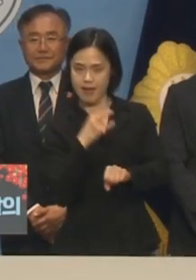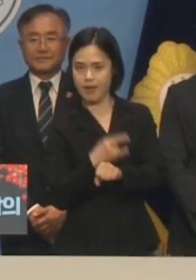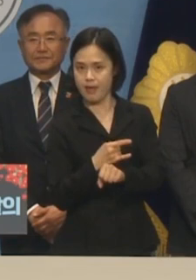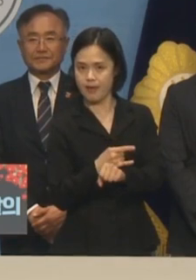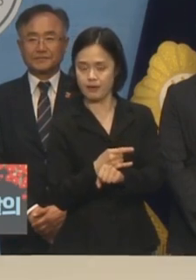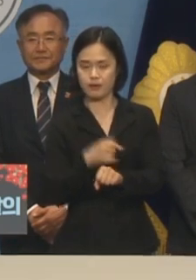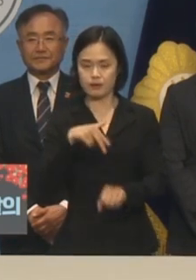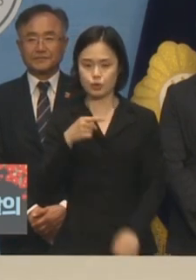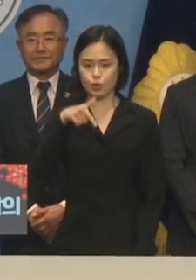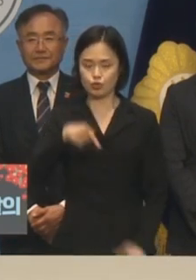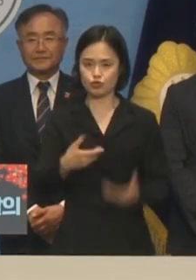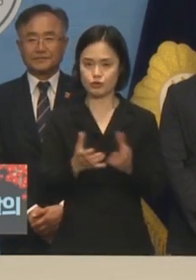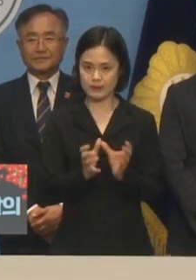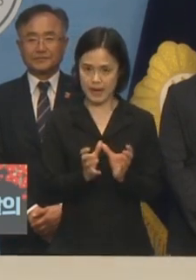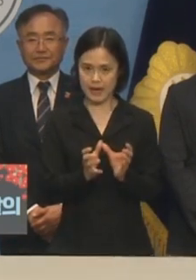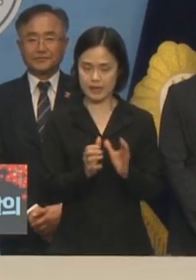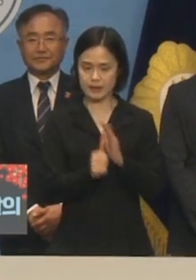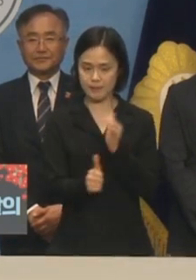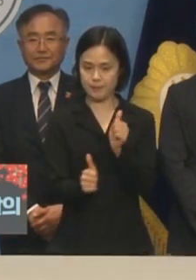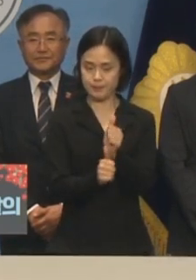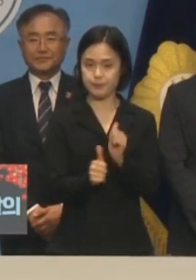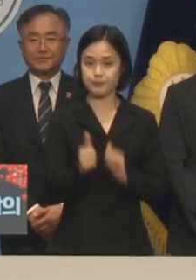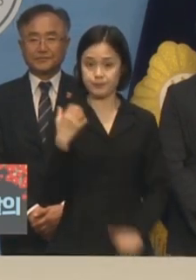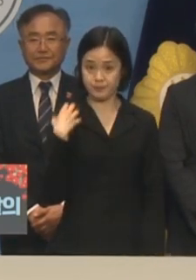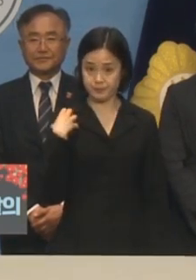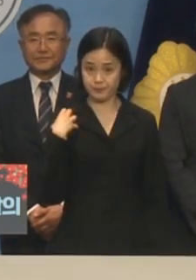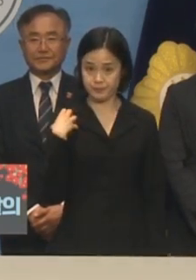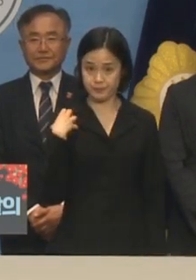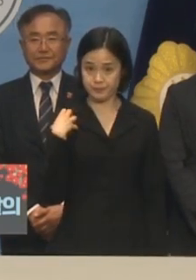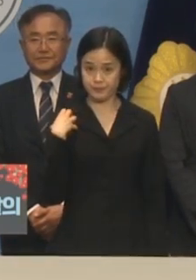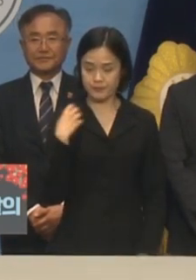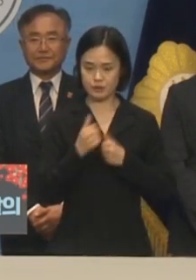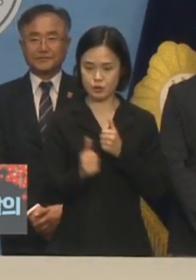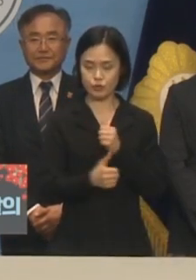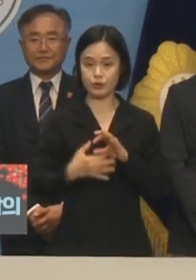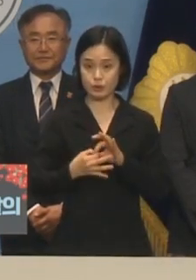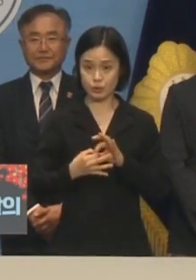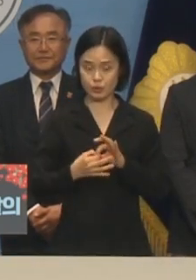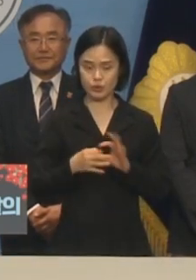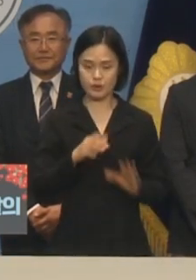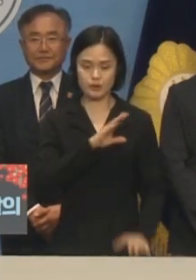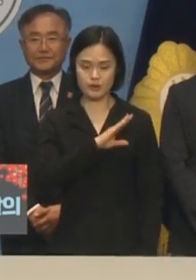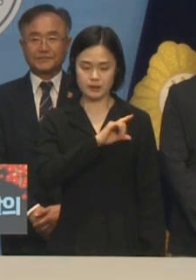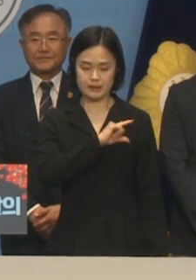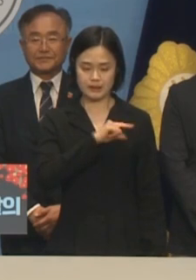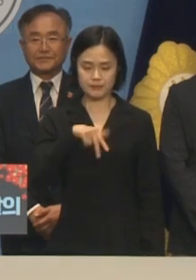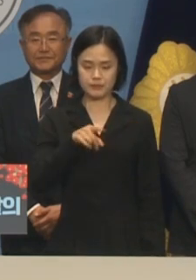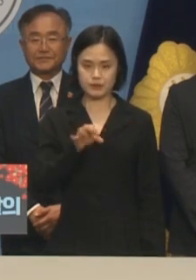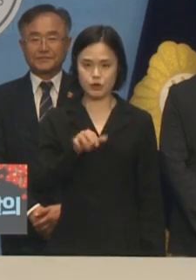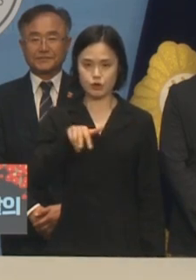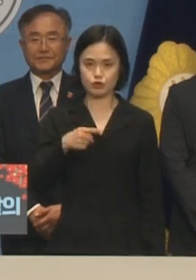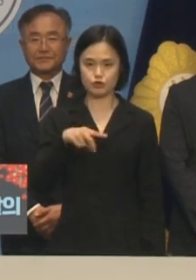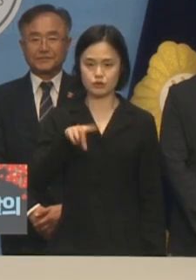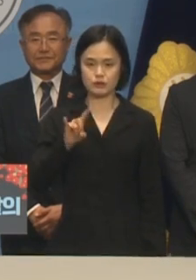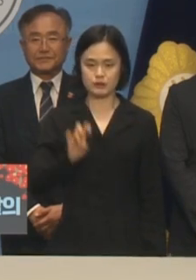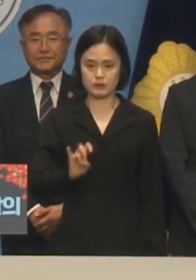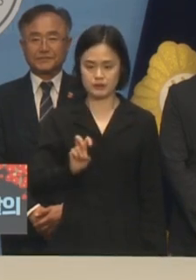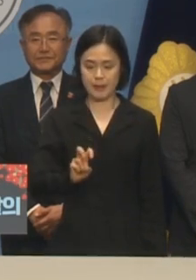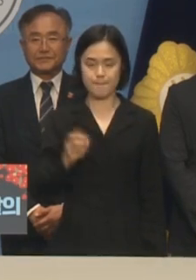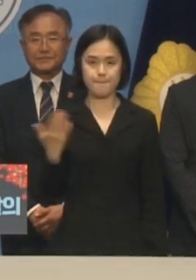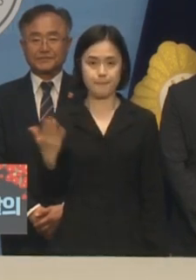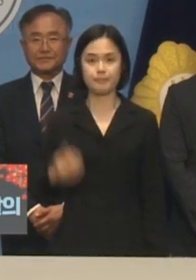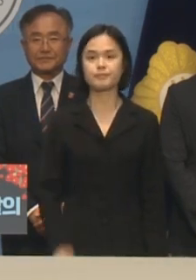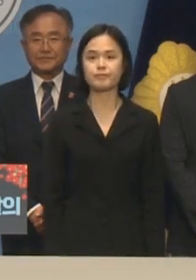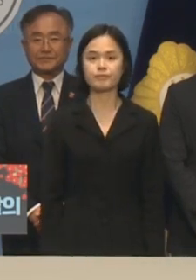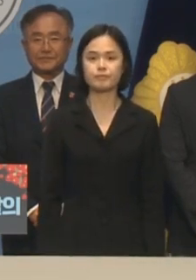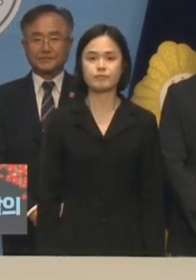조국혁신당 원내수석 부대표를 맡고 있는 행정안전위원회 소속 정일입니다. 오늘 저는 제22대